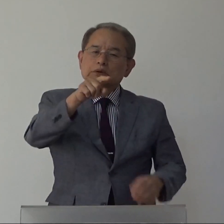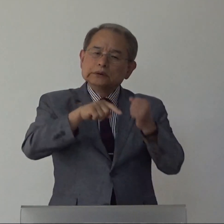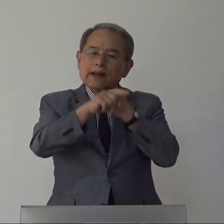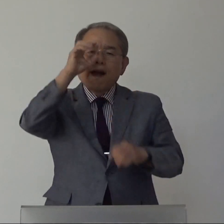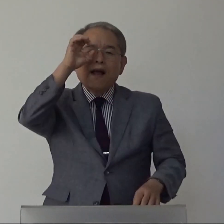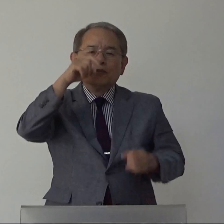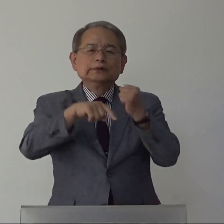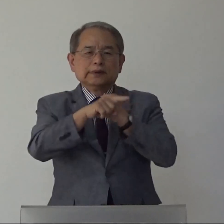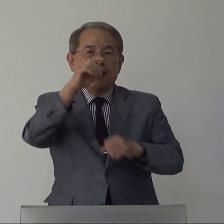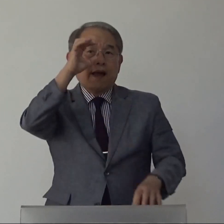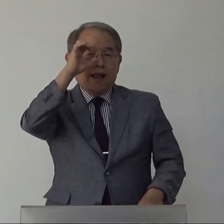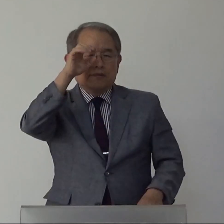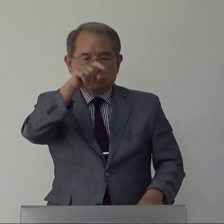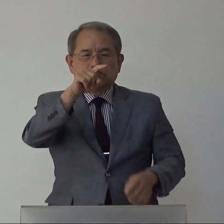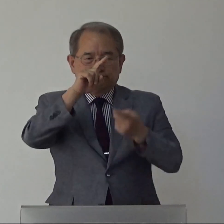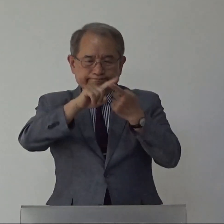중요한 것은